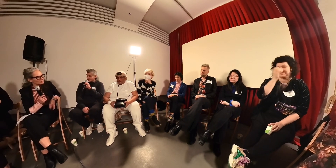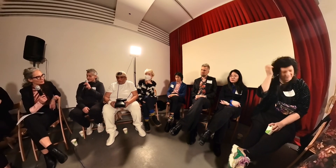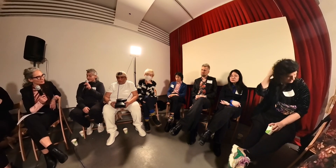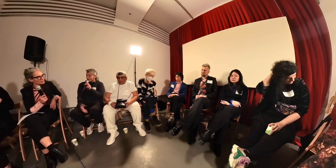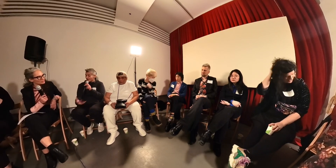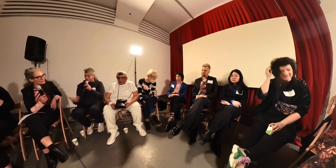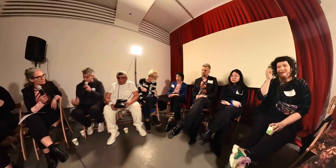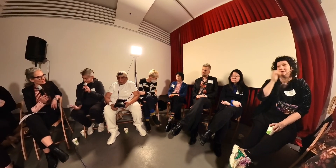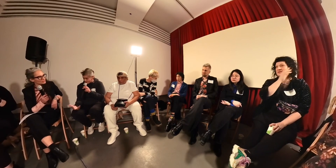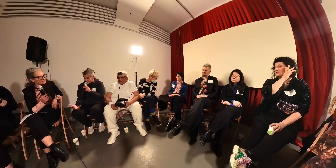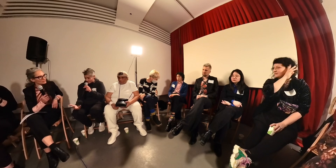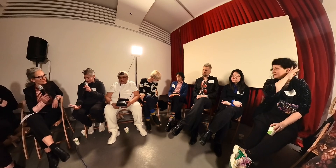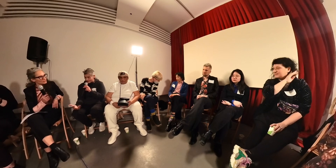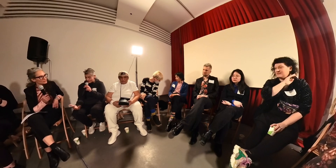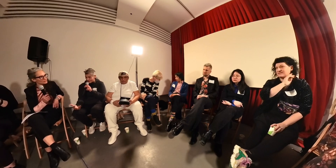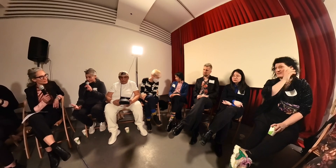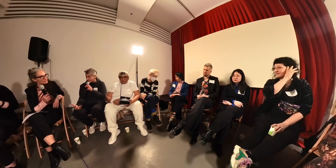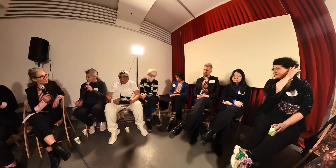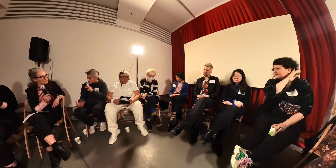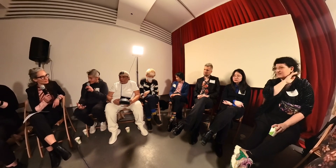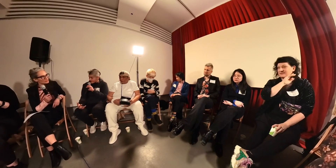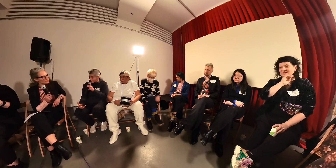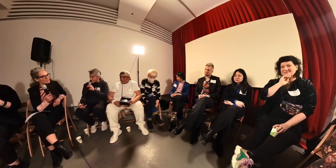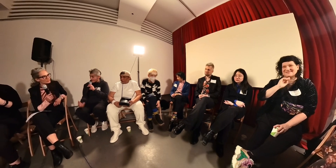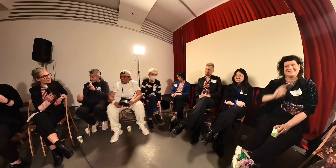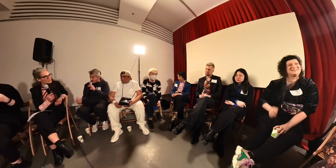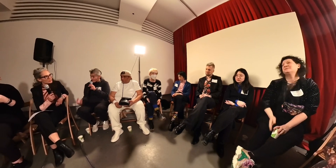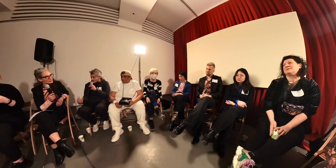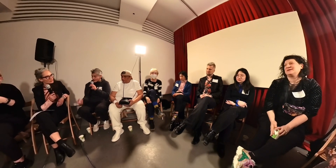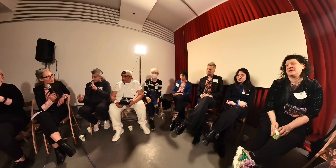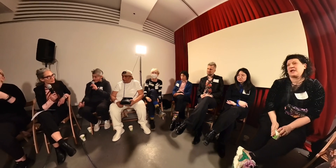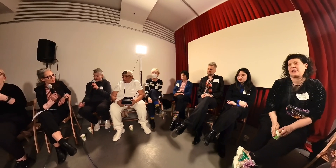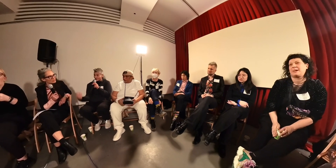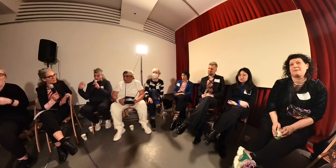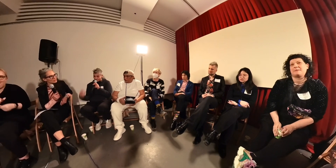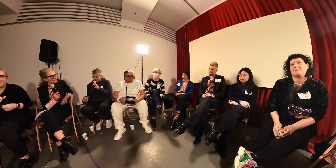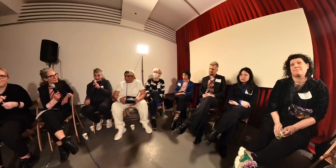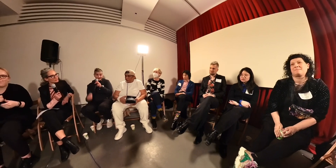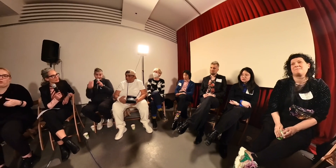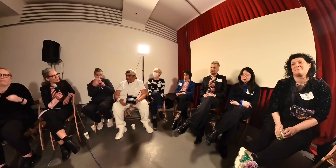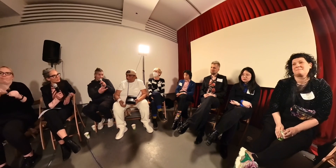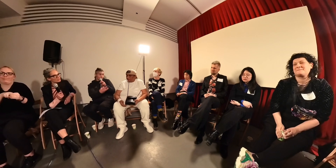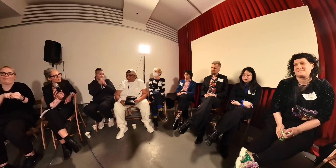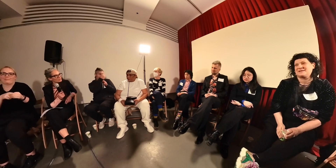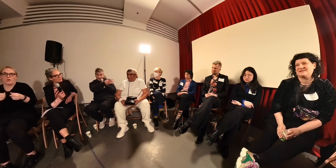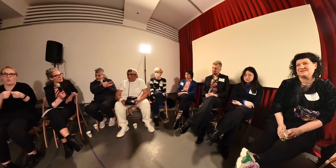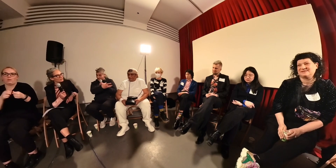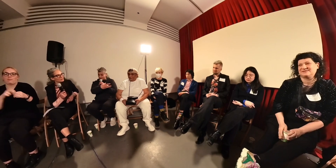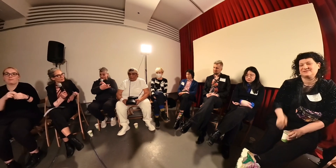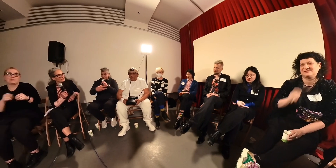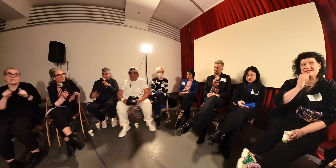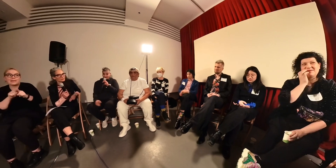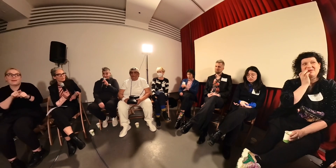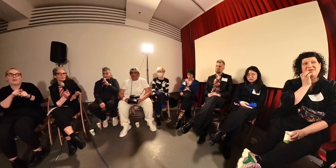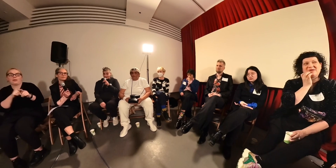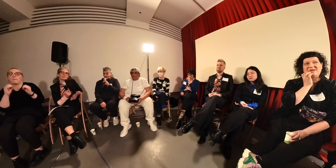Aranka není náš pes, jakoby. Ona je naše členka. Ona je právoplatná členka, jako jsem já, Balu, Magda